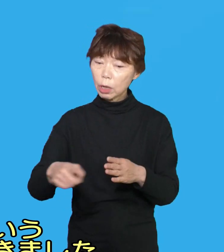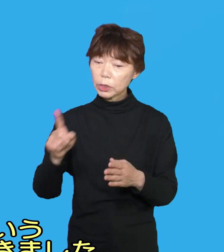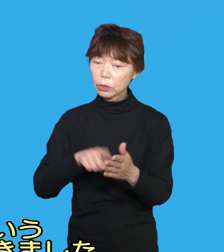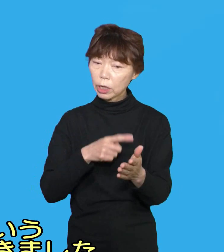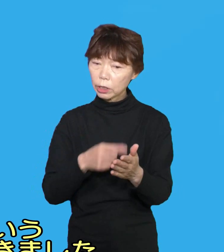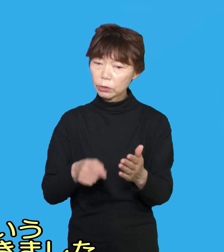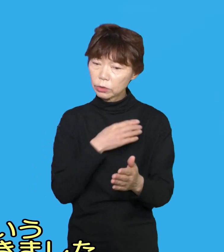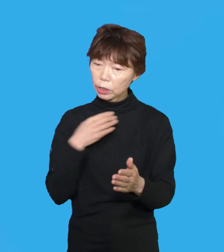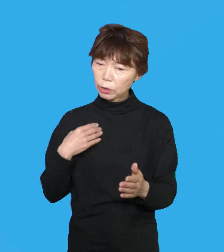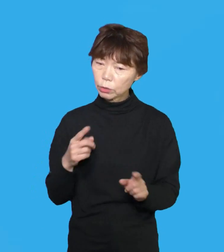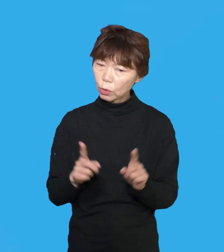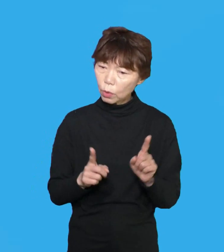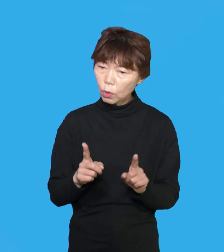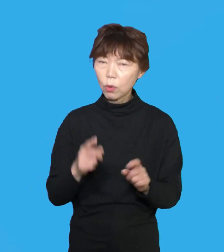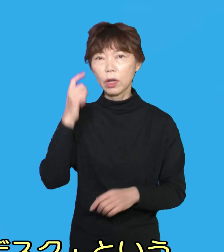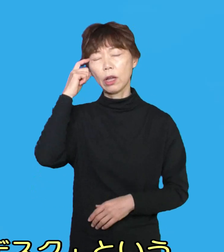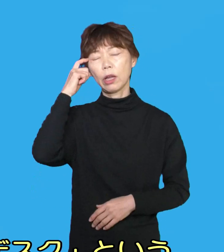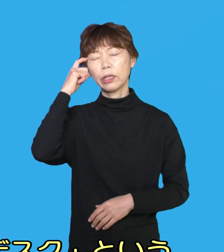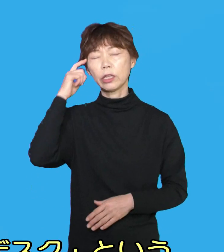ってきました。